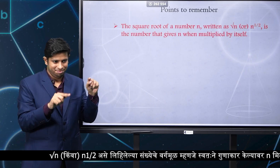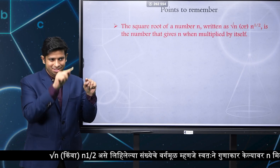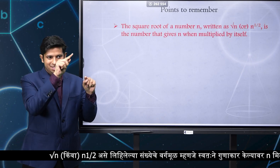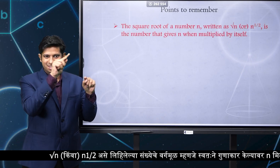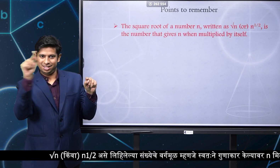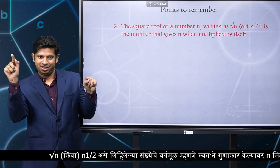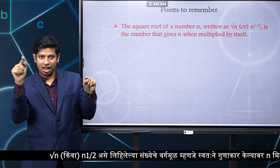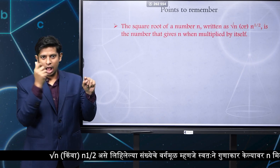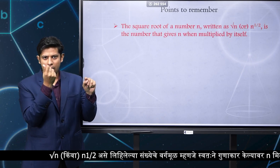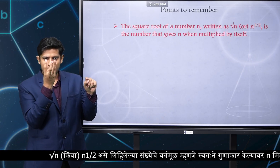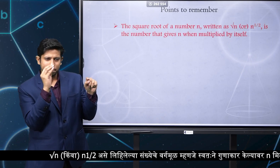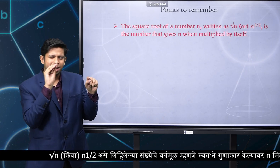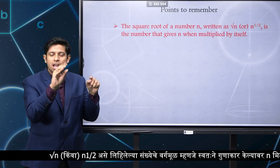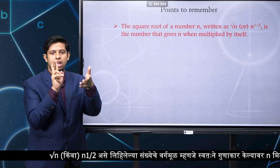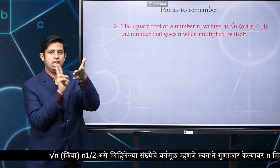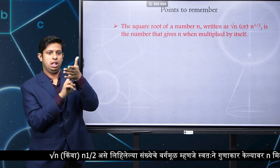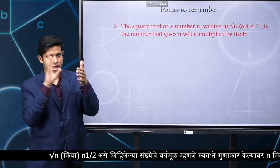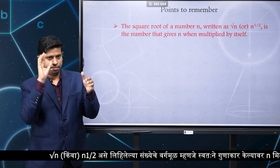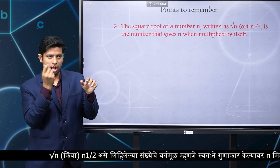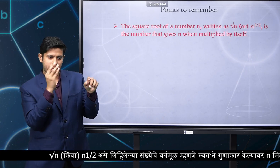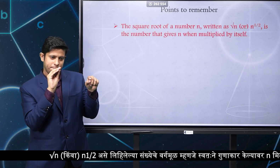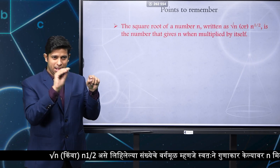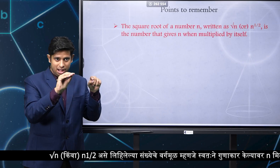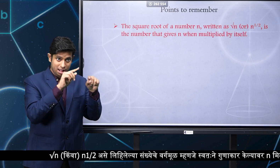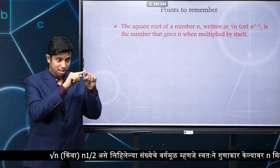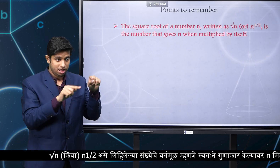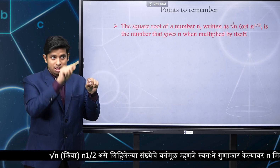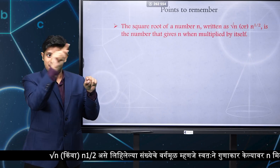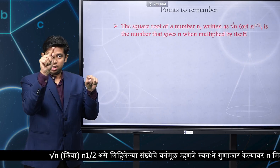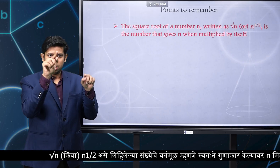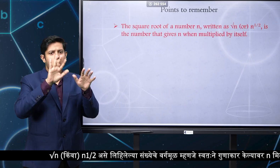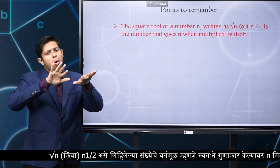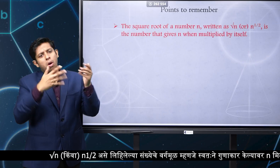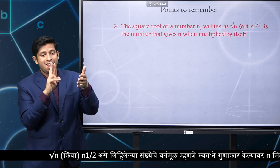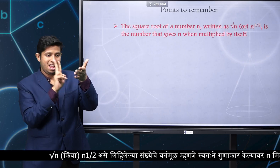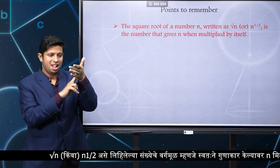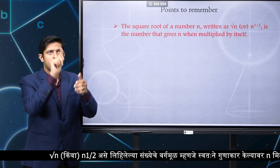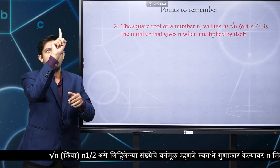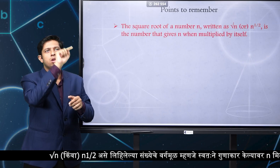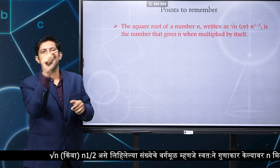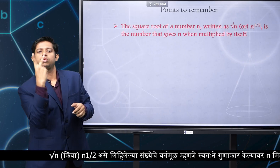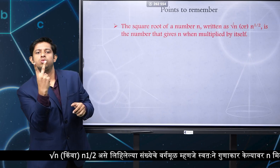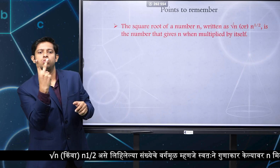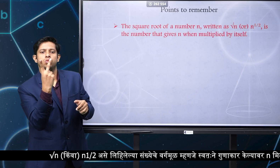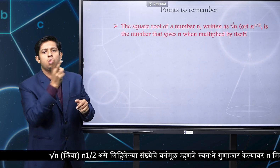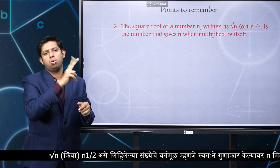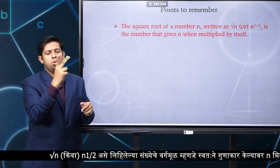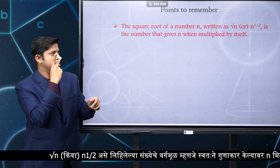वर्गमुळामध्ये n किंवा n च्या डोक्यावरती 1/2 असे लिहिलेल्या संख्येचे वर्गमूळ म्हणजे स्वतःने गुणाकार